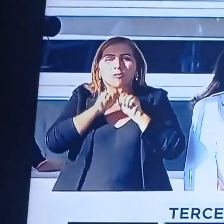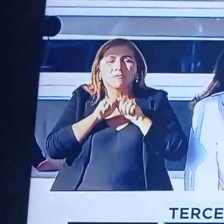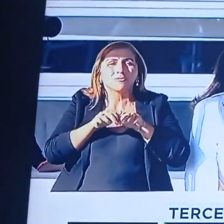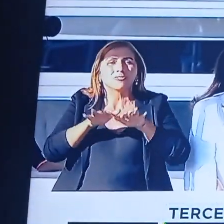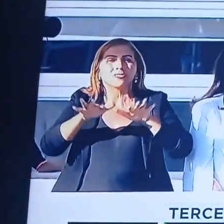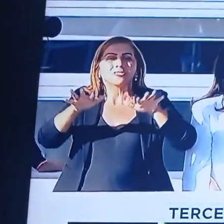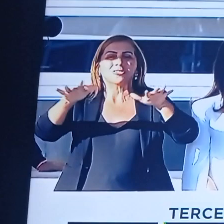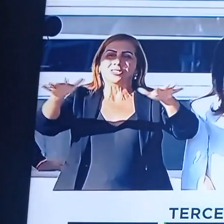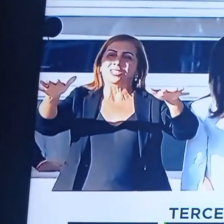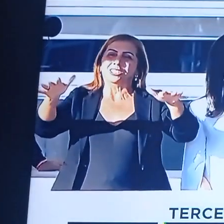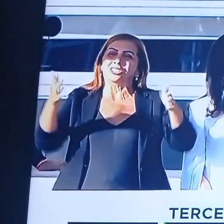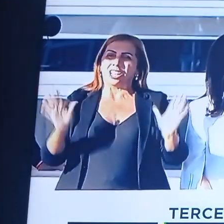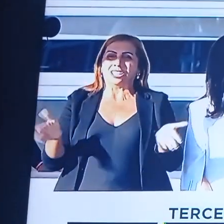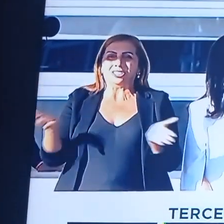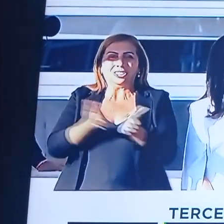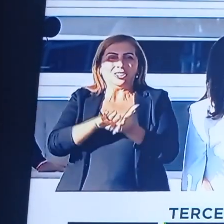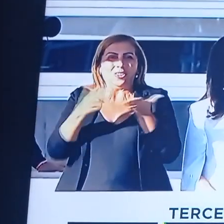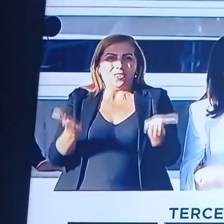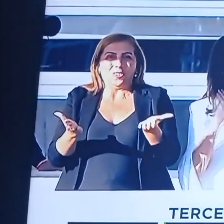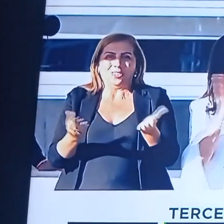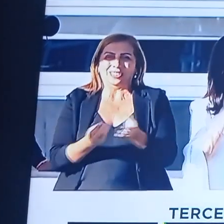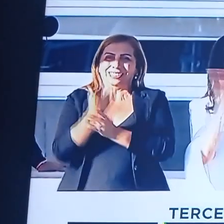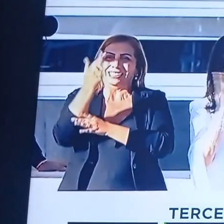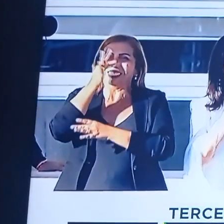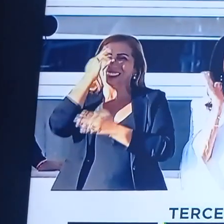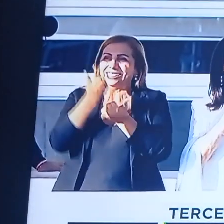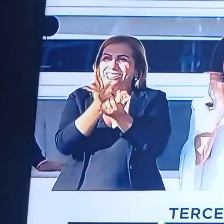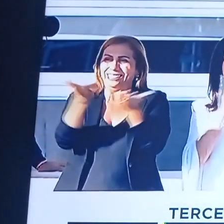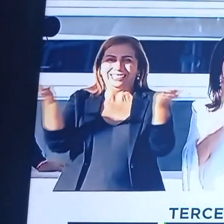a primavera já chegou.